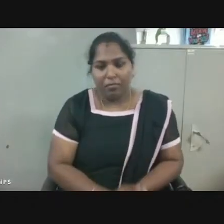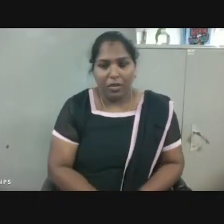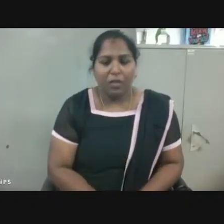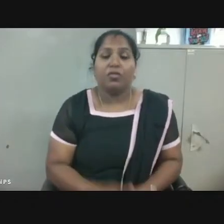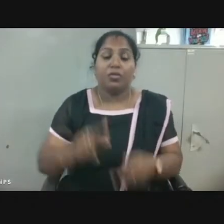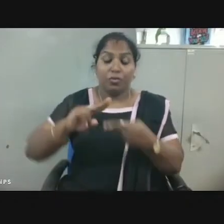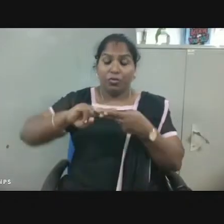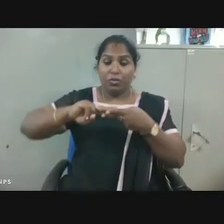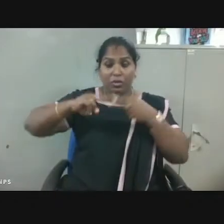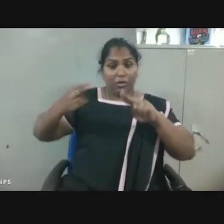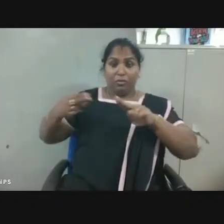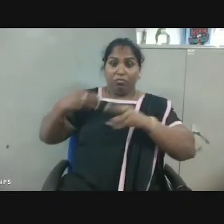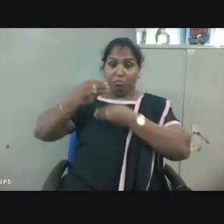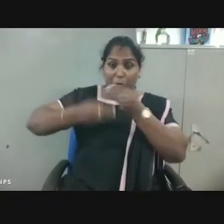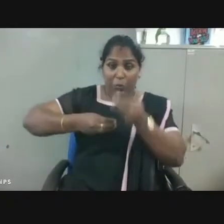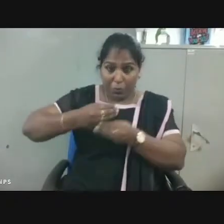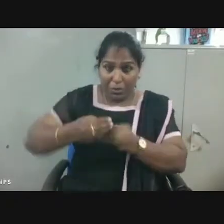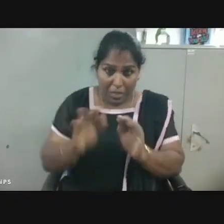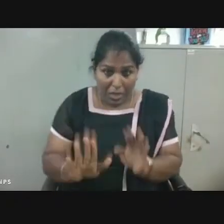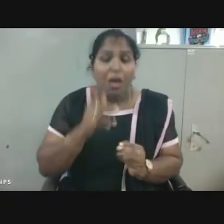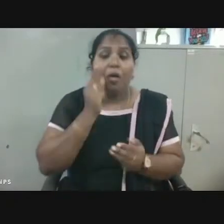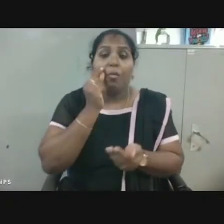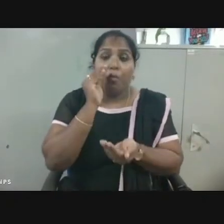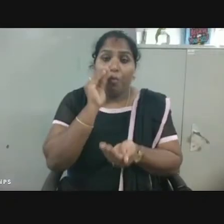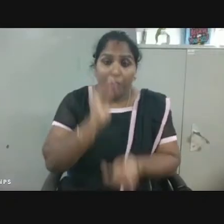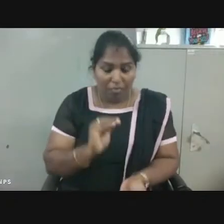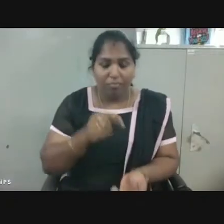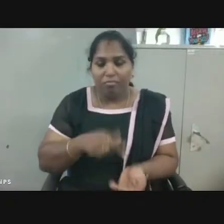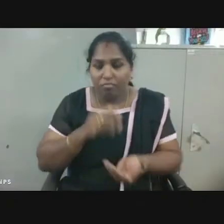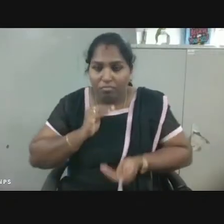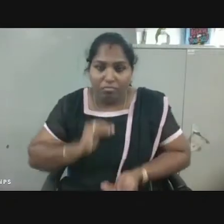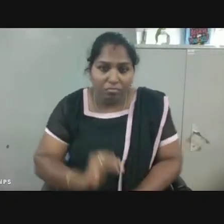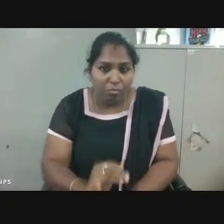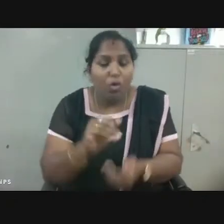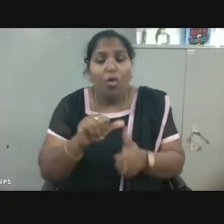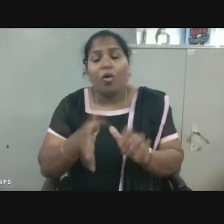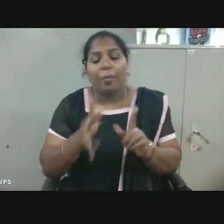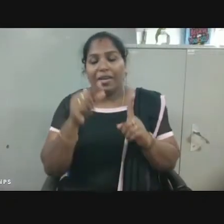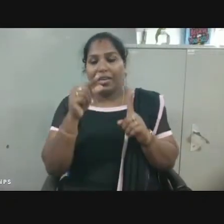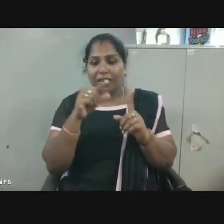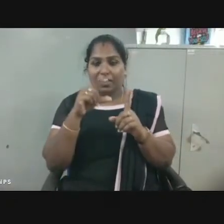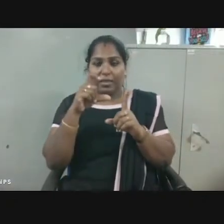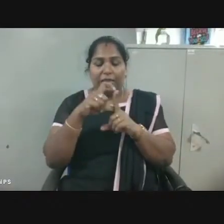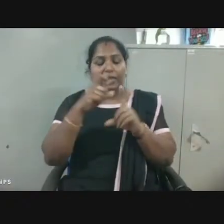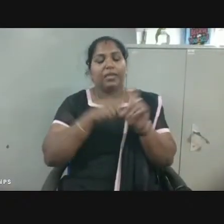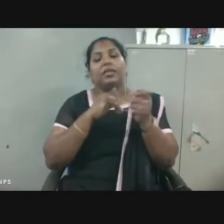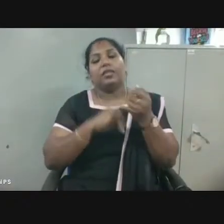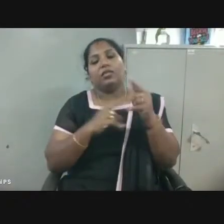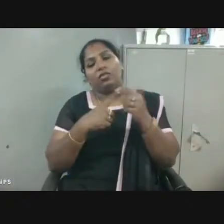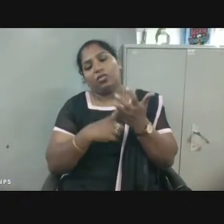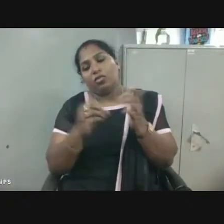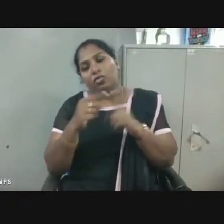എക്സ് ക്രോമസോമൽ അമ്മയ്ക്ക് ഉണ്ടെങ്കിൽ അത് ആൺകുഞ്ഞിന് വന്നു കഴിയുമ്പോഴത്തേക്ക് ഈ ഡിസ്ട്രോഫിൻ എന്നുള്ള പ്രോട്ടീൻ ശരിയായി ഉണ്ടാകാത്തതിനാൽ